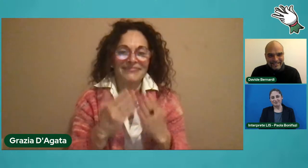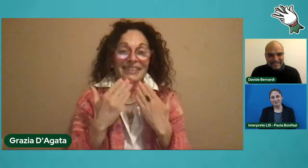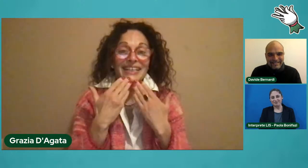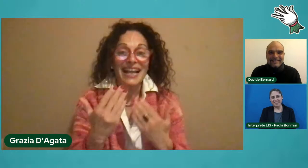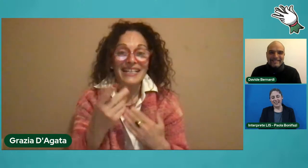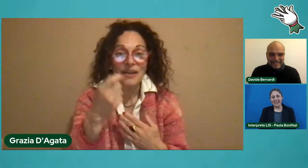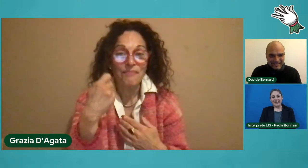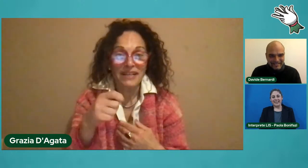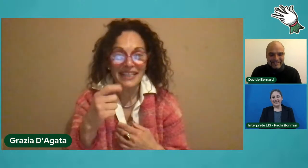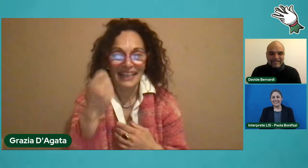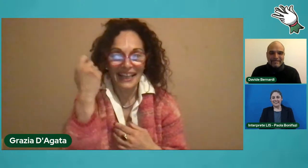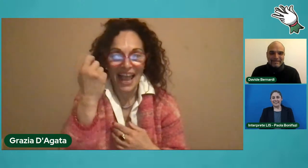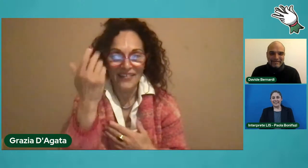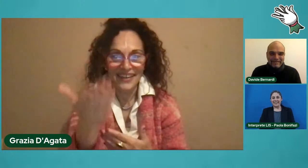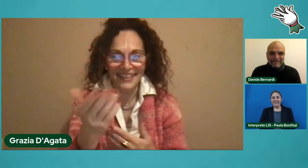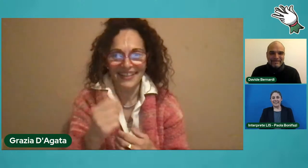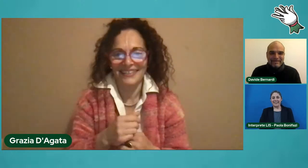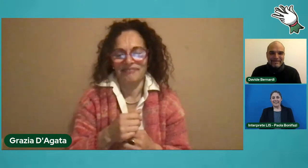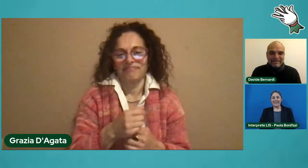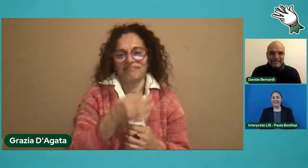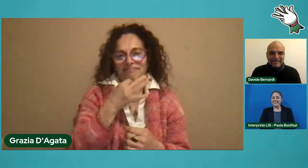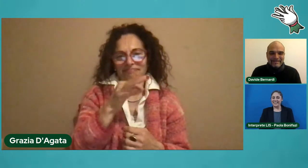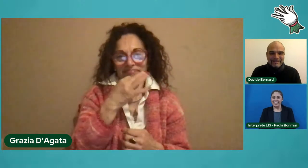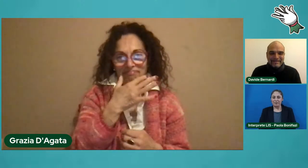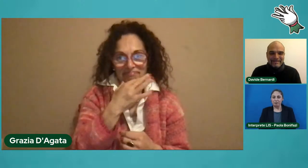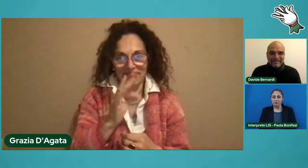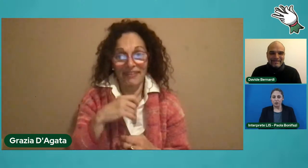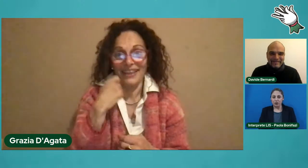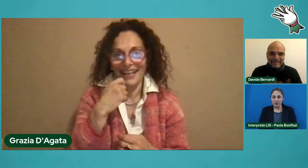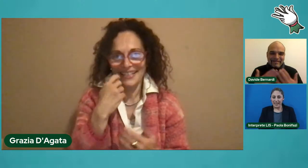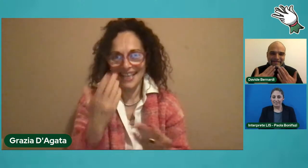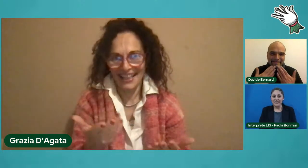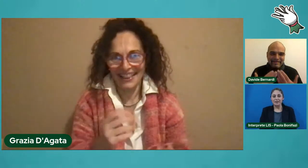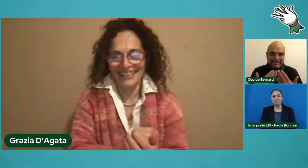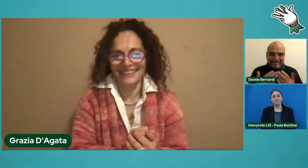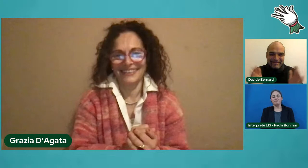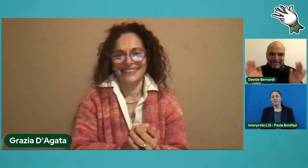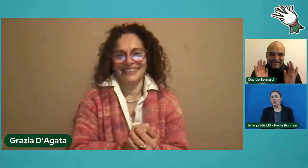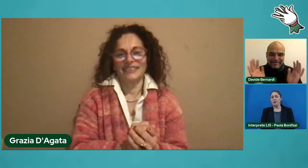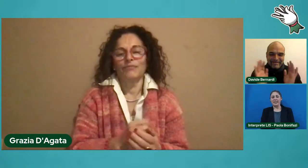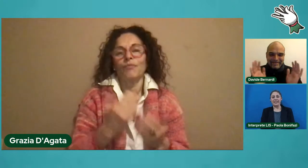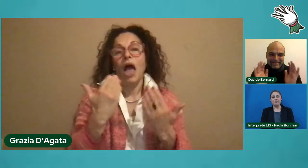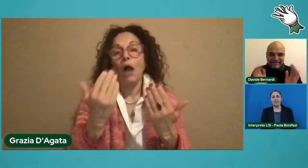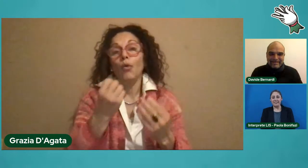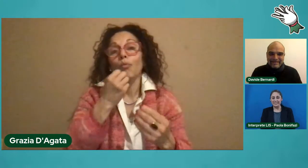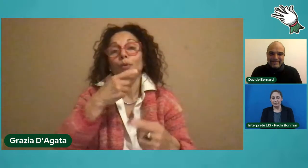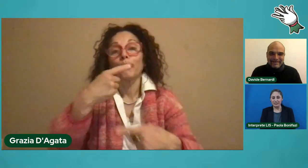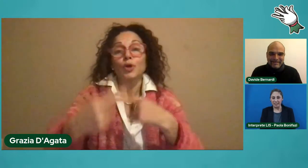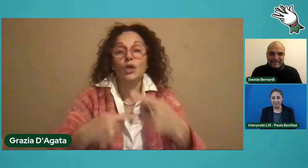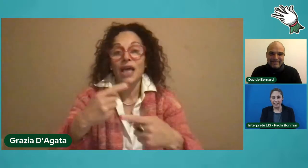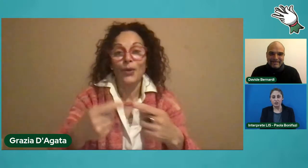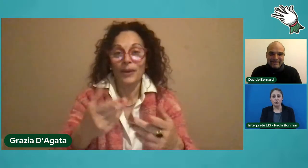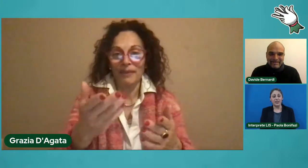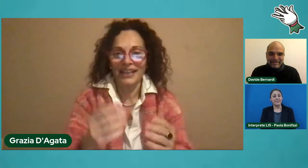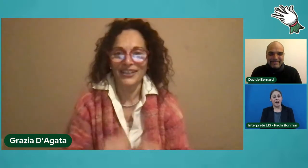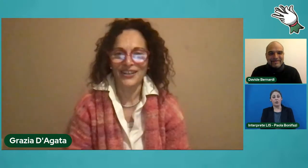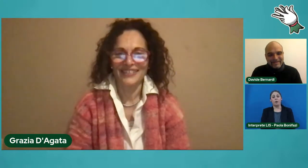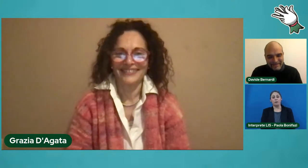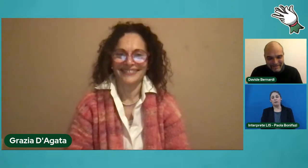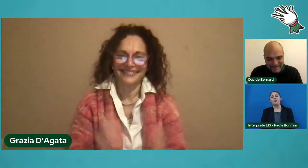Grazie, grazie a te e grazie appunto Davide per il bellissimo intervento e ti auguro appunto